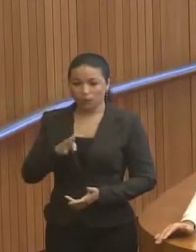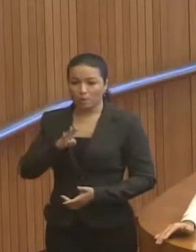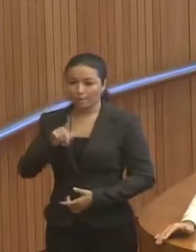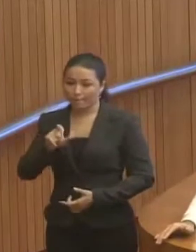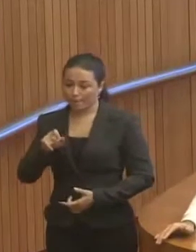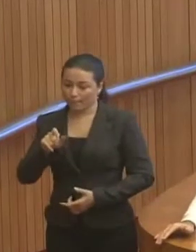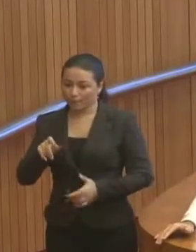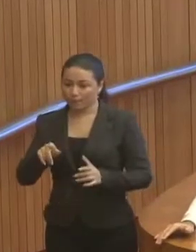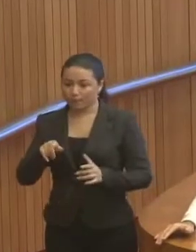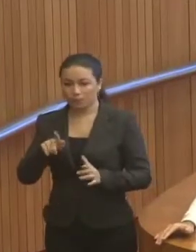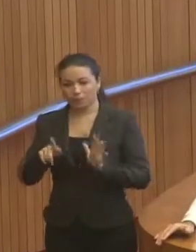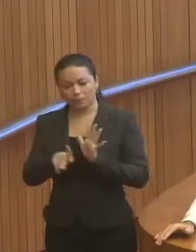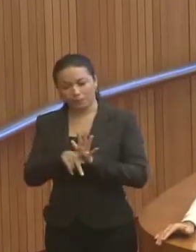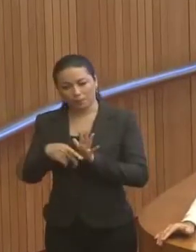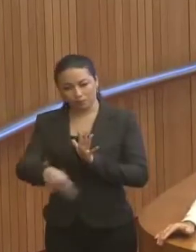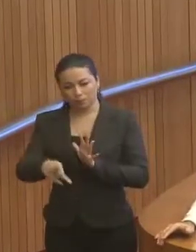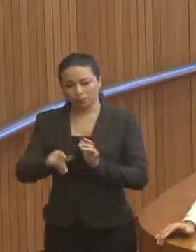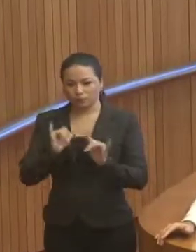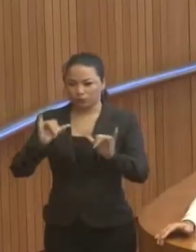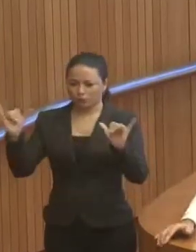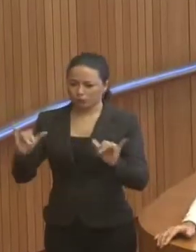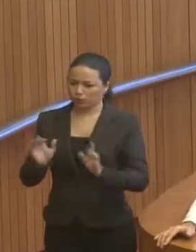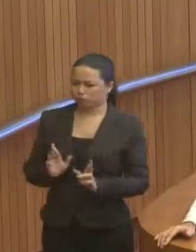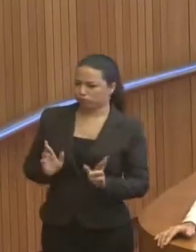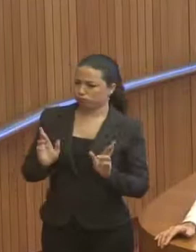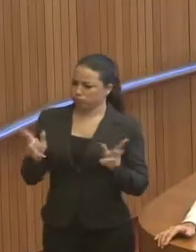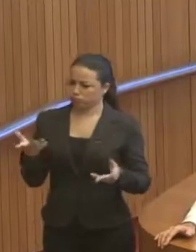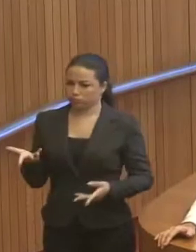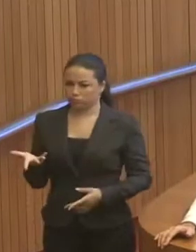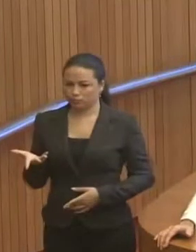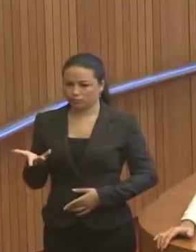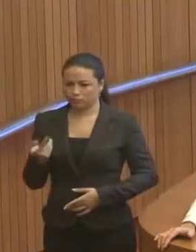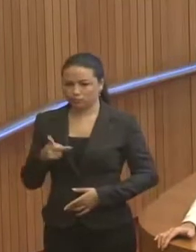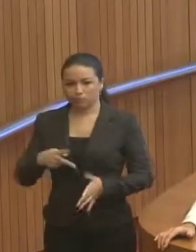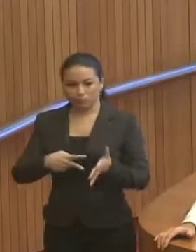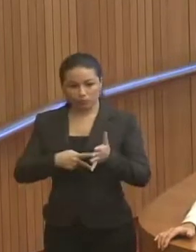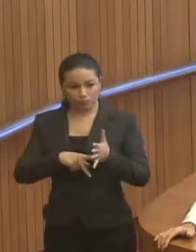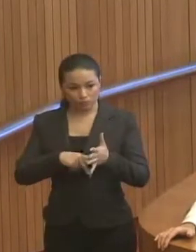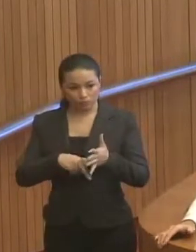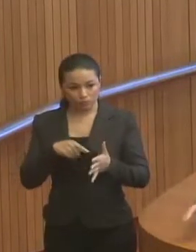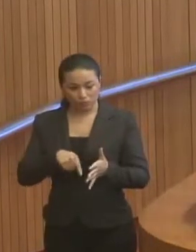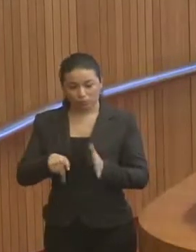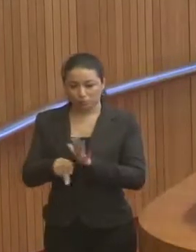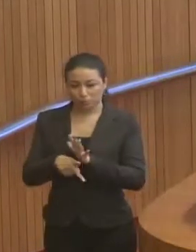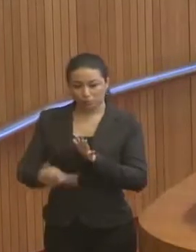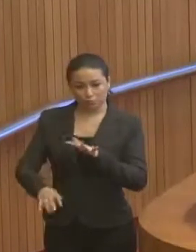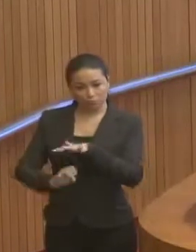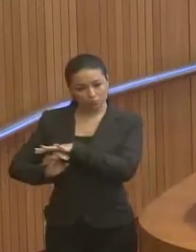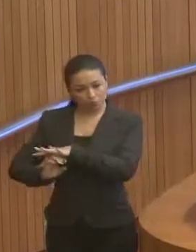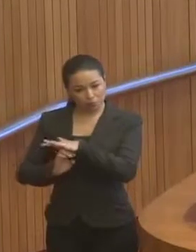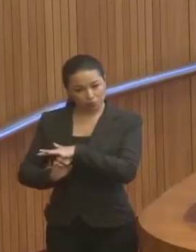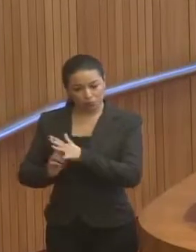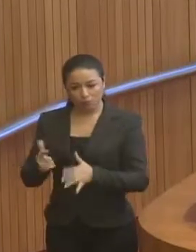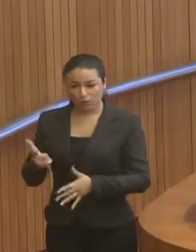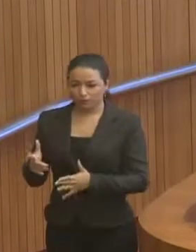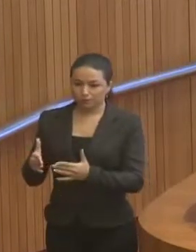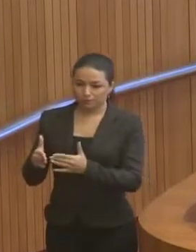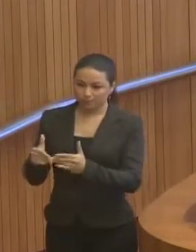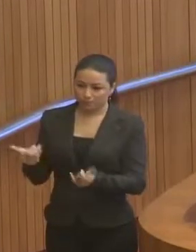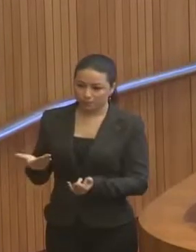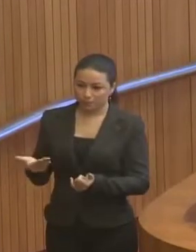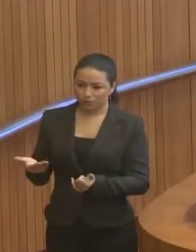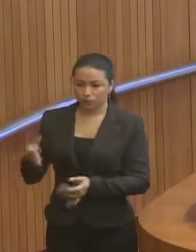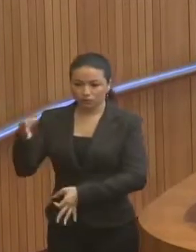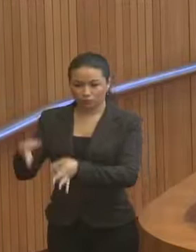fez uma matéria e colocou na sua matéria, estranhamente, o sindicato patronal não solicita